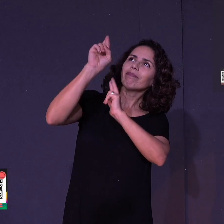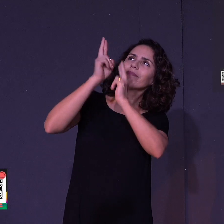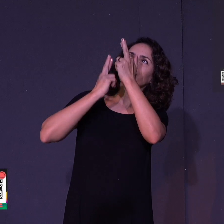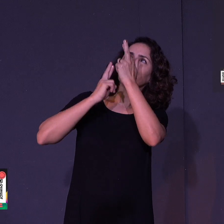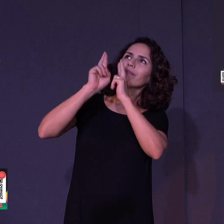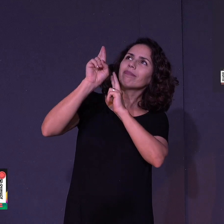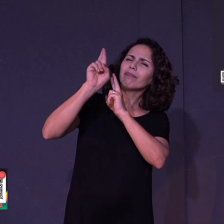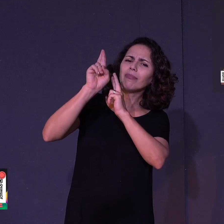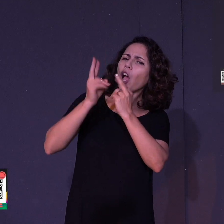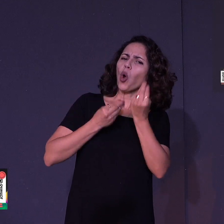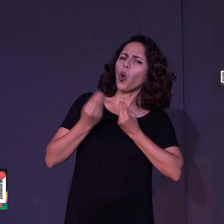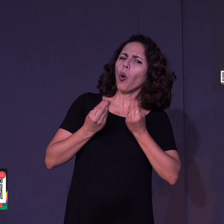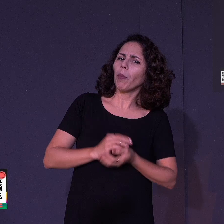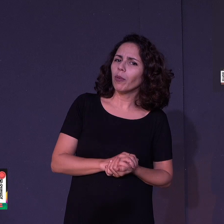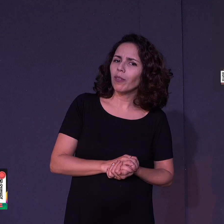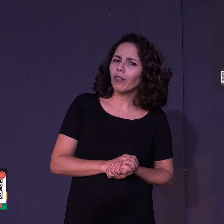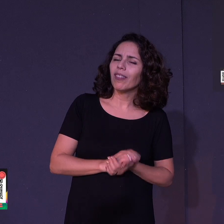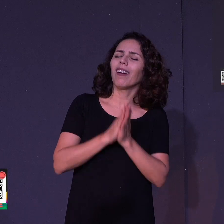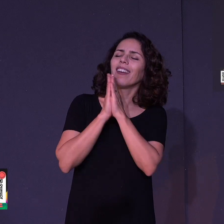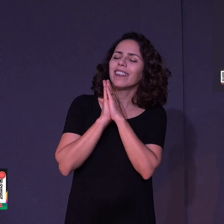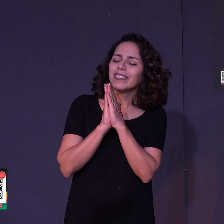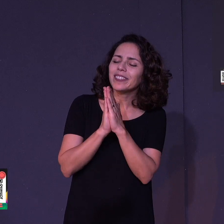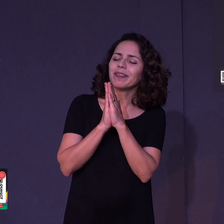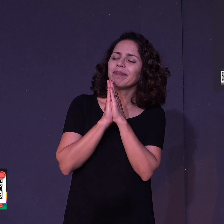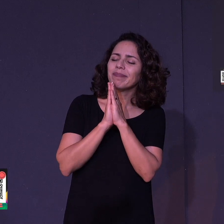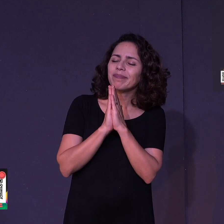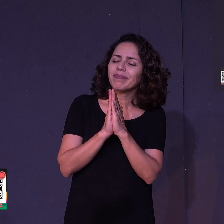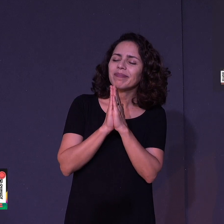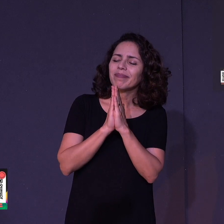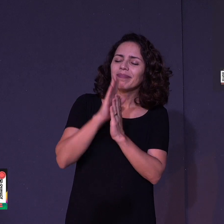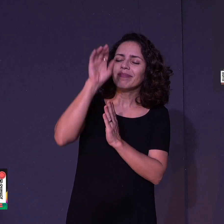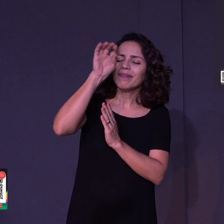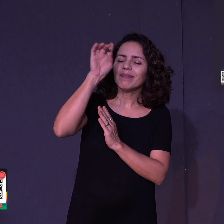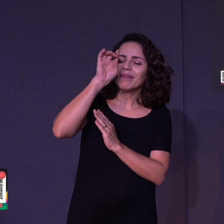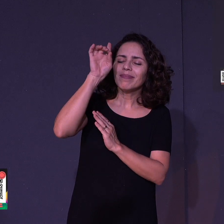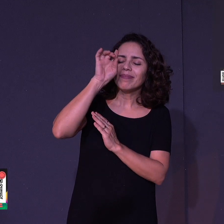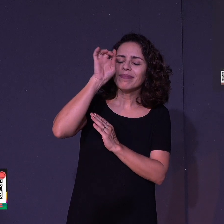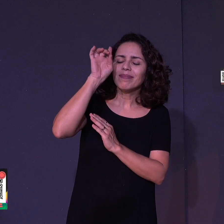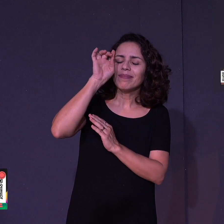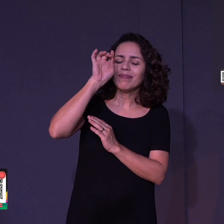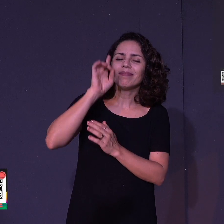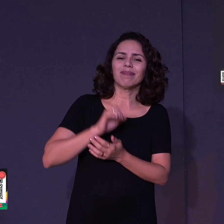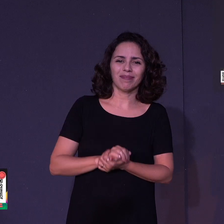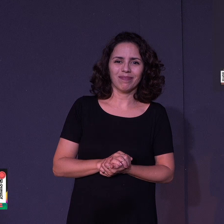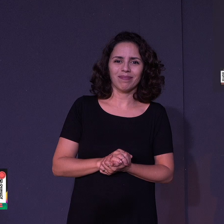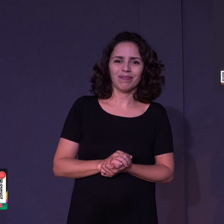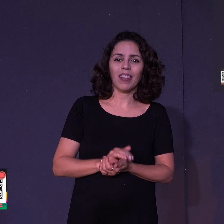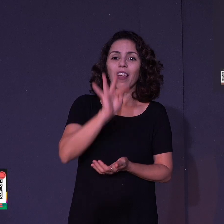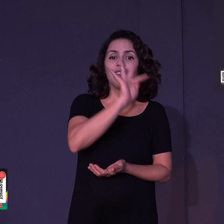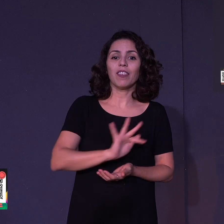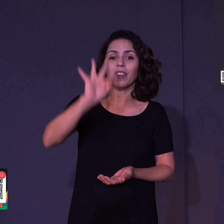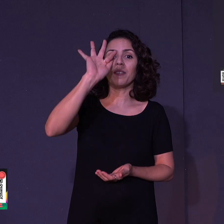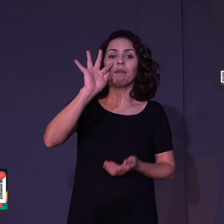oração. Filipenses capítulo 4, versículos 6 e 7, um texto que certamente você conhece, vai dizer o seguinte: não